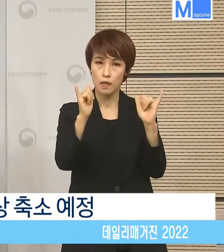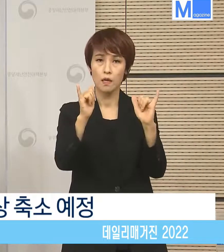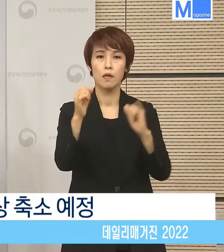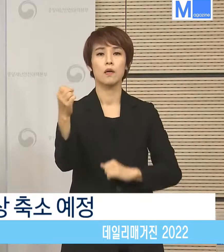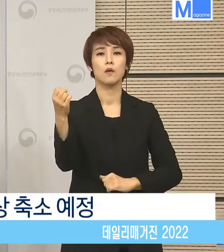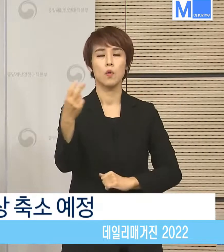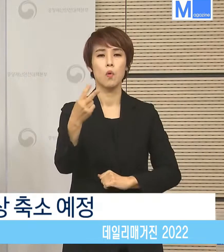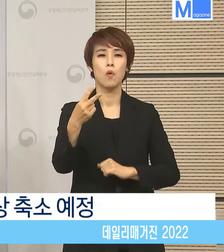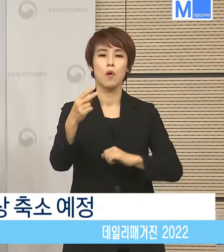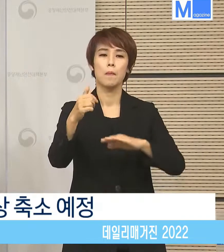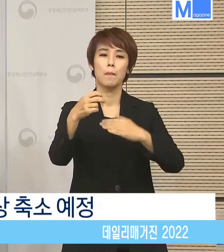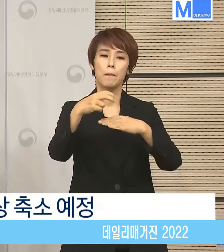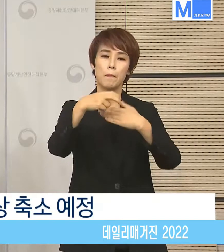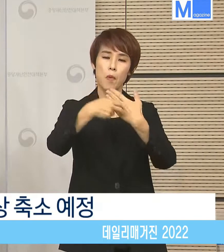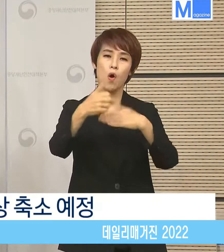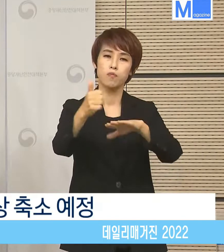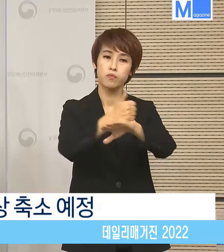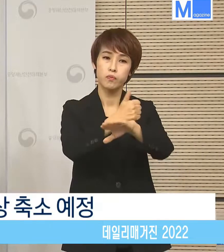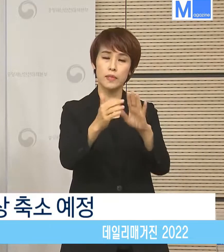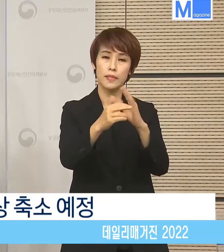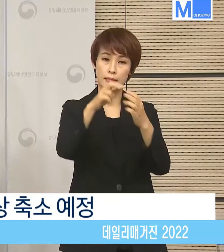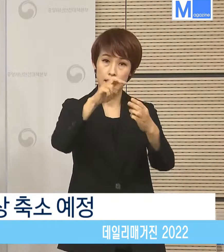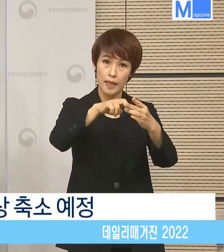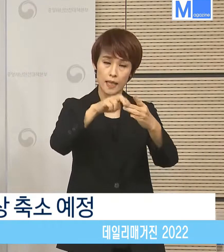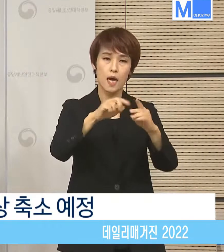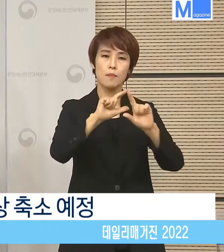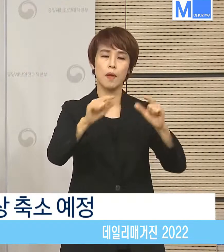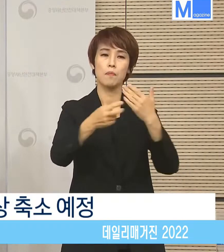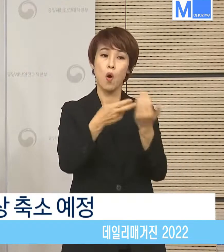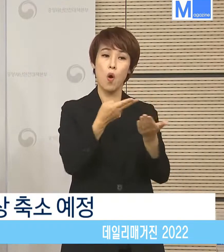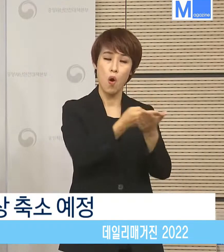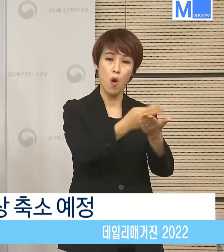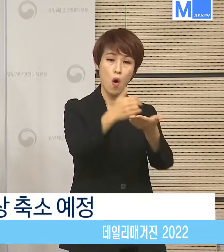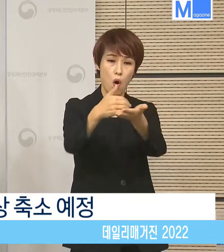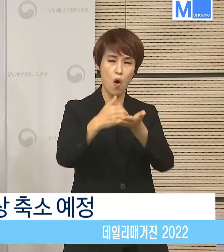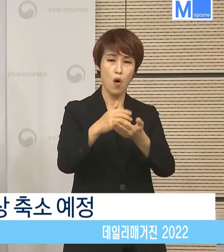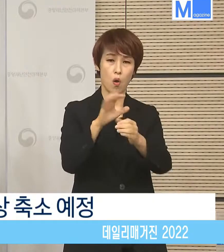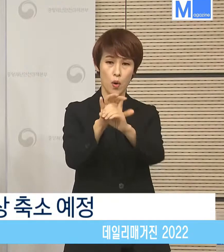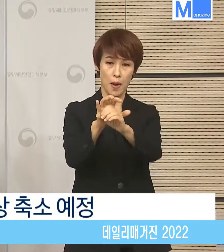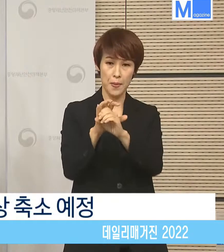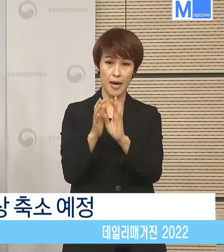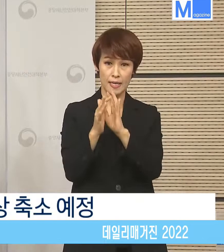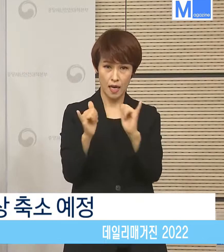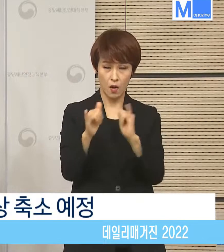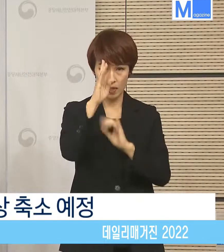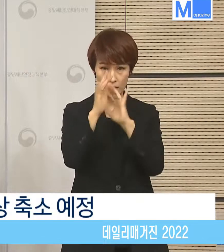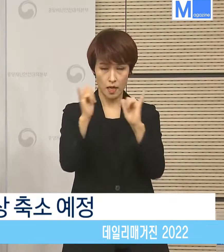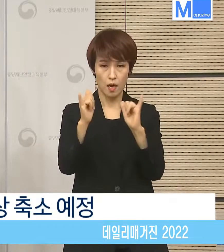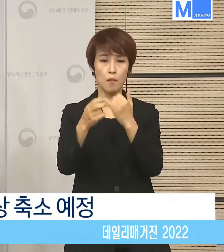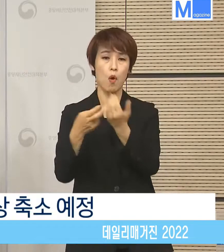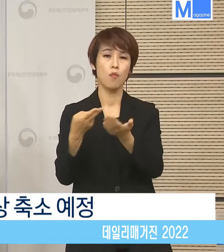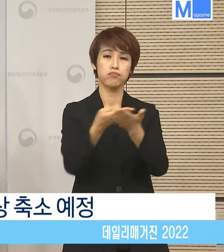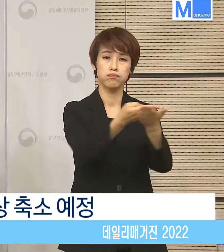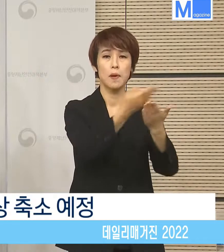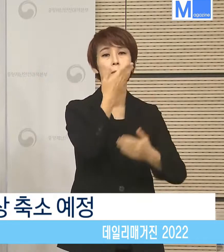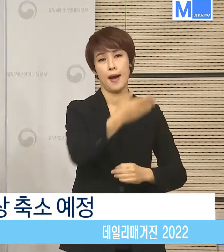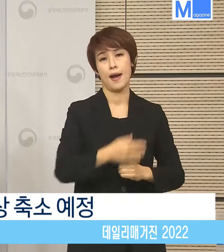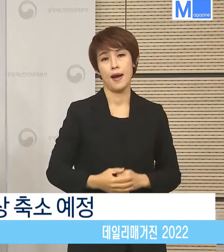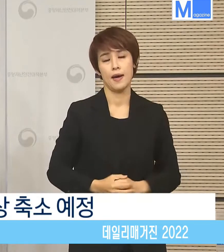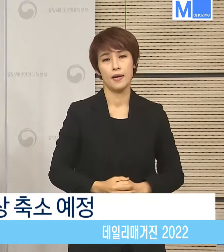아니라 외래진료센터나 일반 병원 등에서 의뢰된 코로나19 환자의 입원도